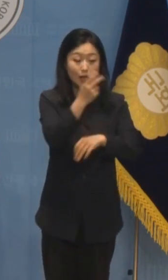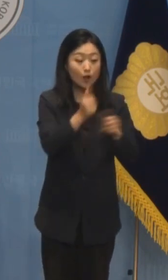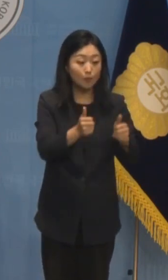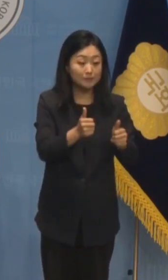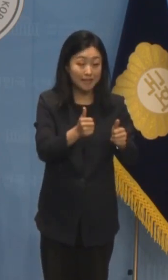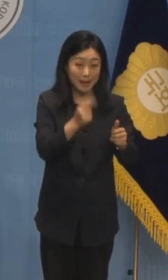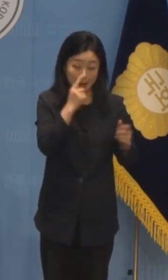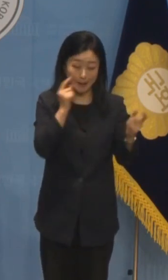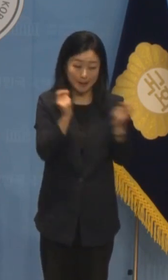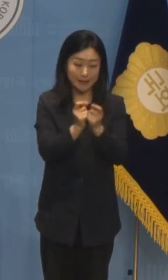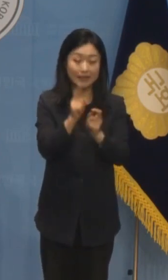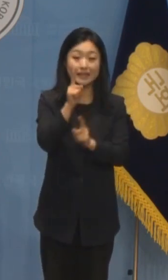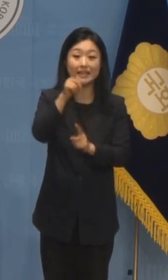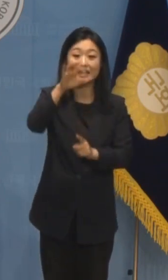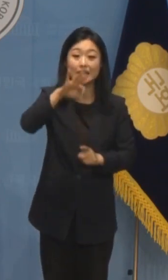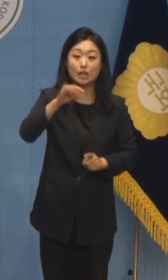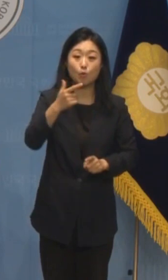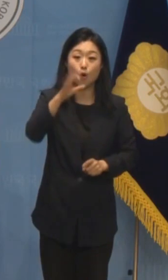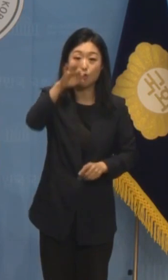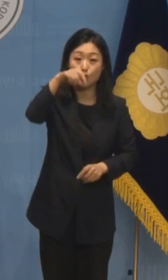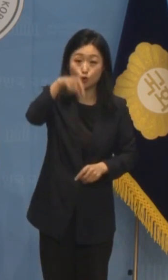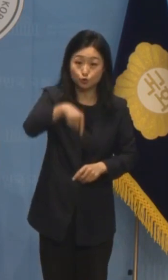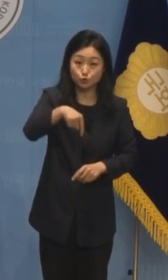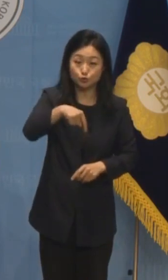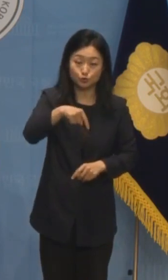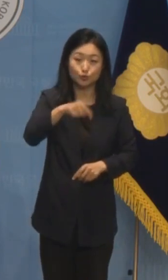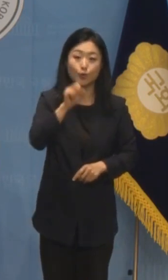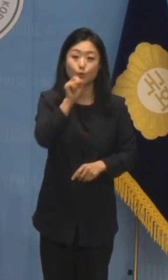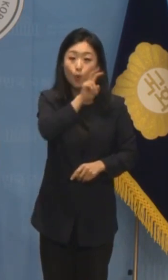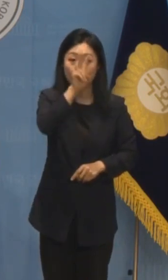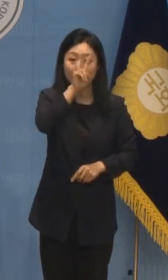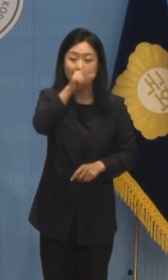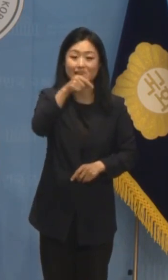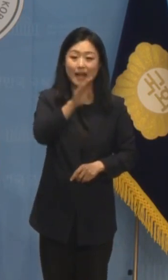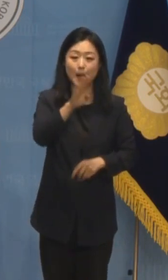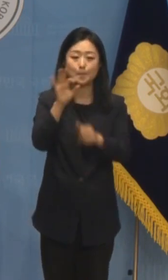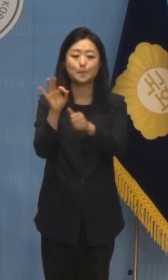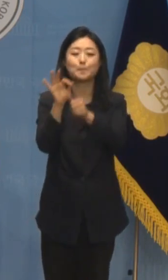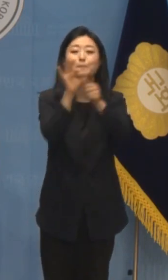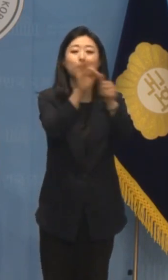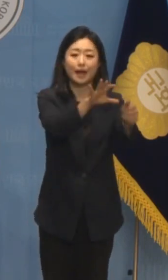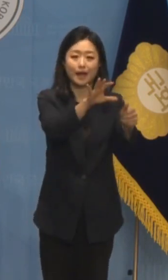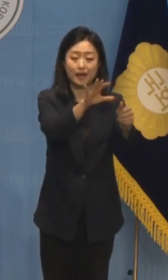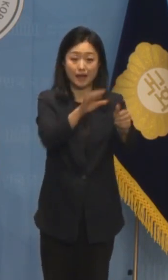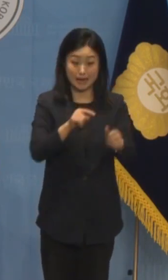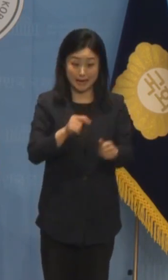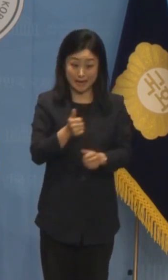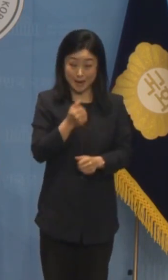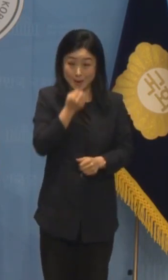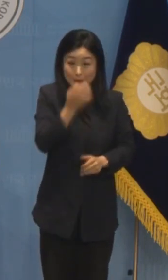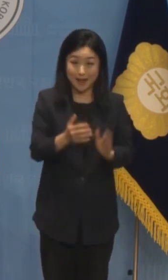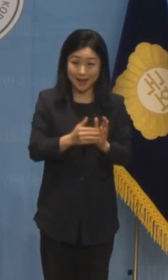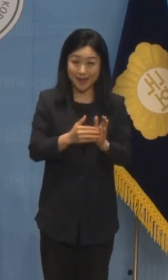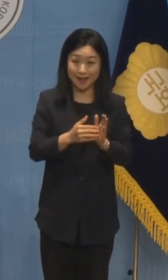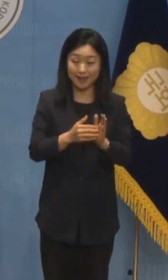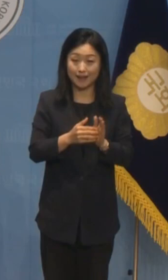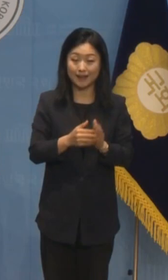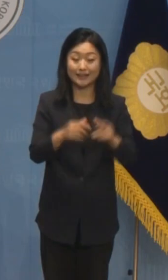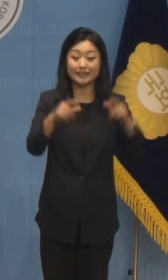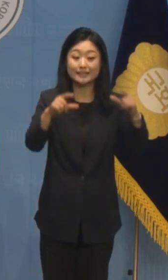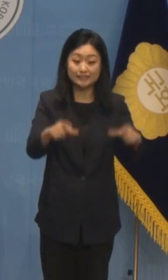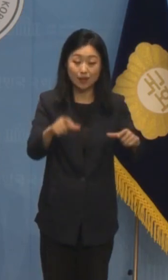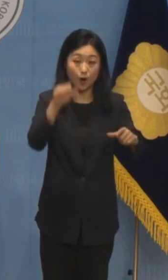출신 이원모를 경기 용인갑에 공천했다는 증언이 나왔습니다. 증언자는 당시 같은